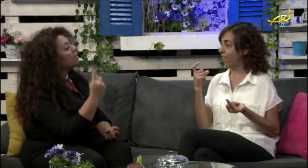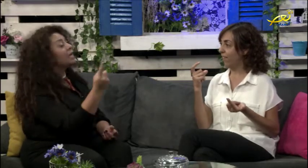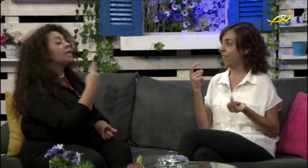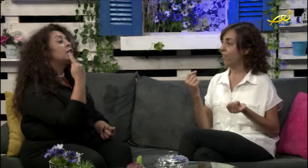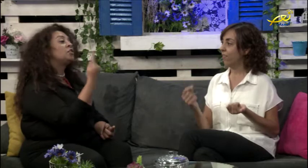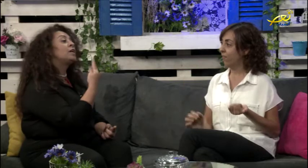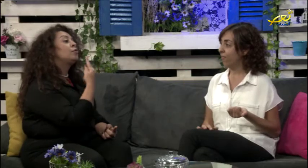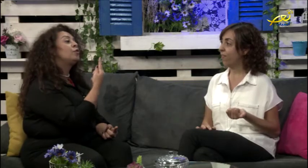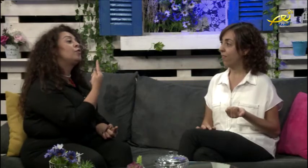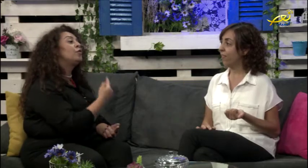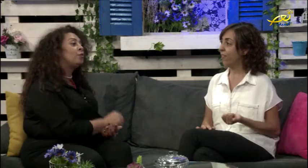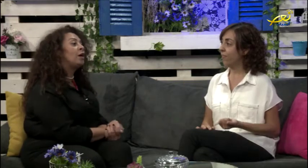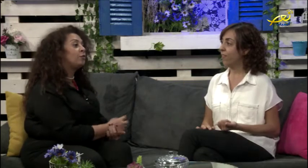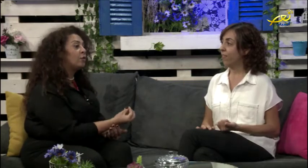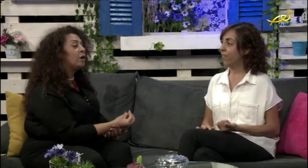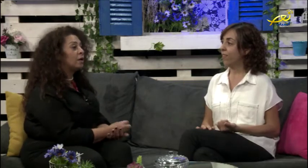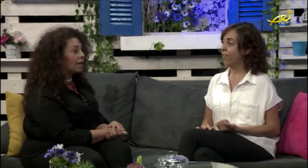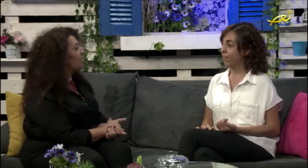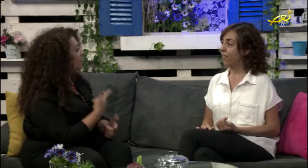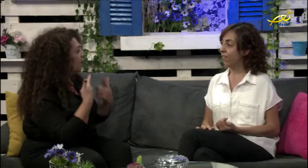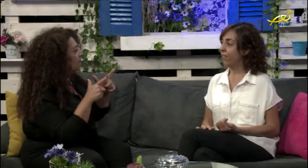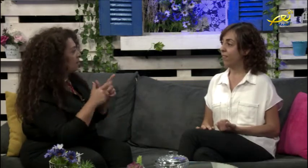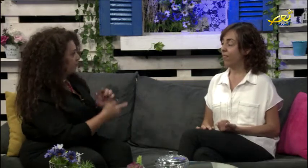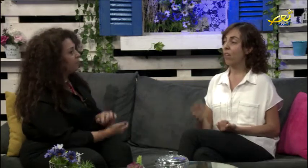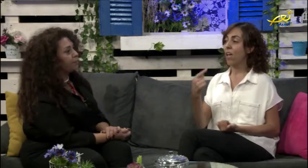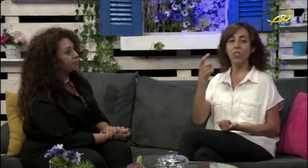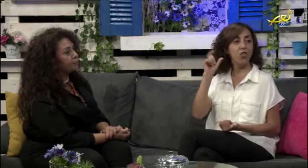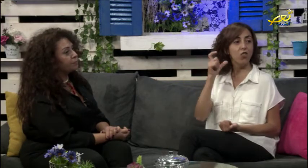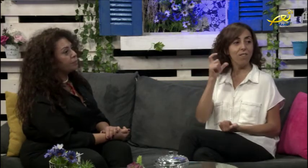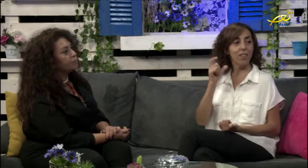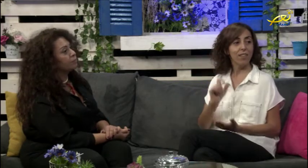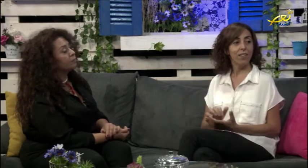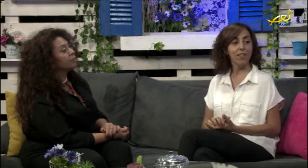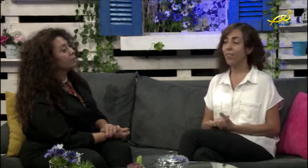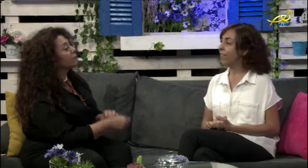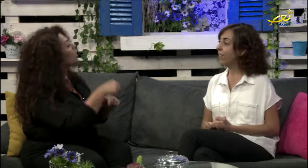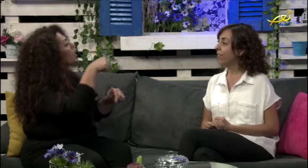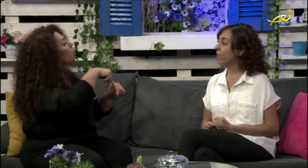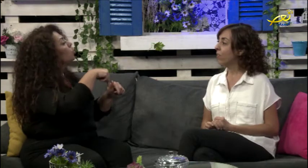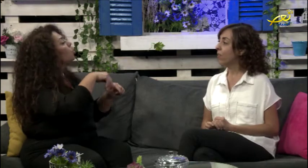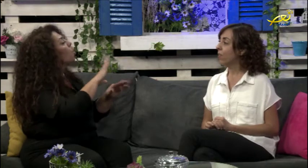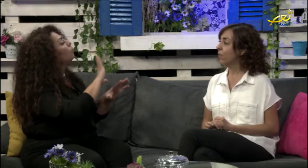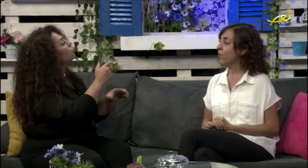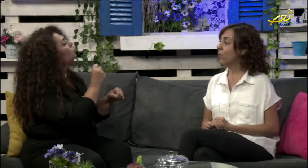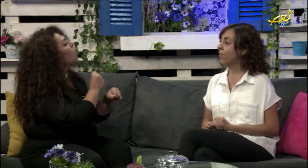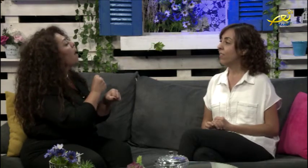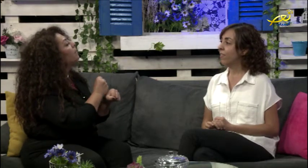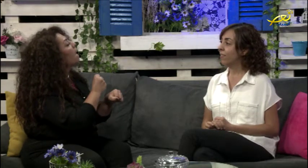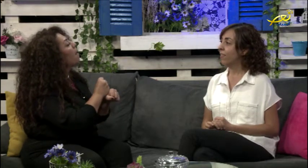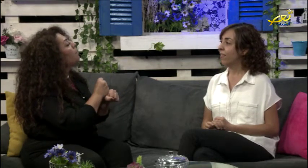لا يجربوا انه يوحدوا هاللغه. يعني اليوم شو عم ينعمل لتوحيد اللغه؟ وقد مهم انه